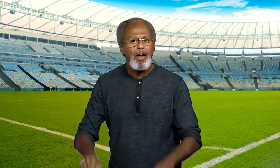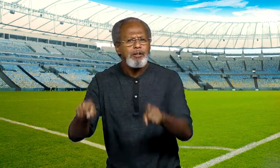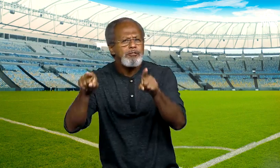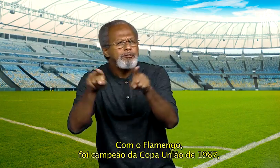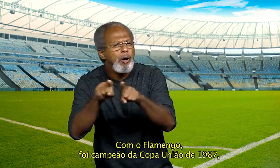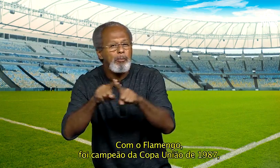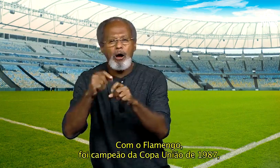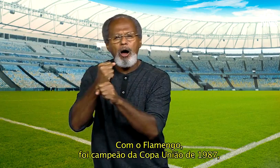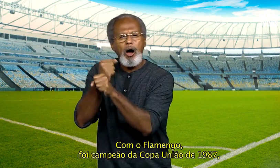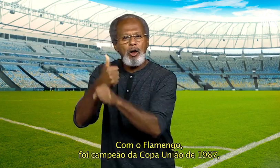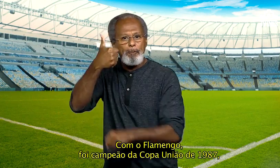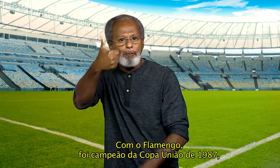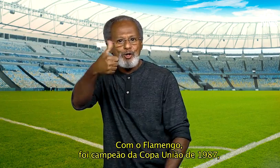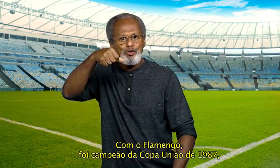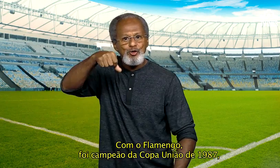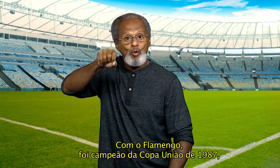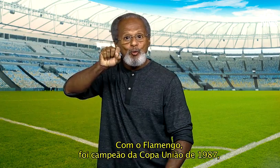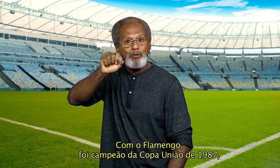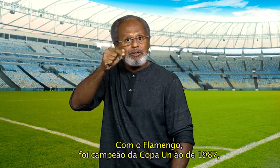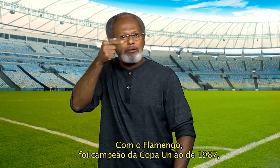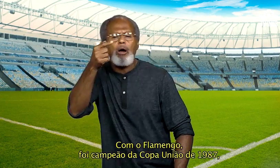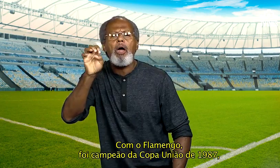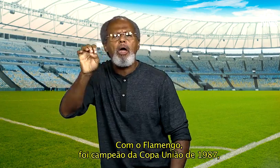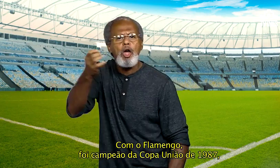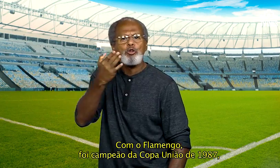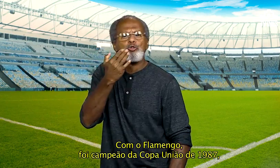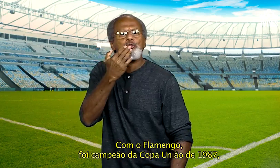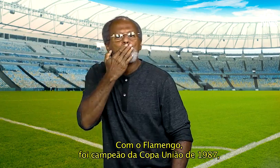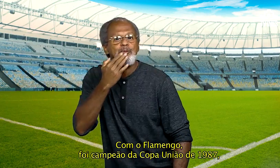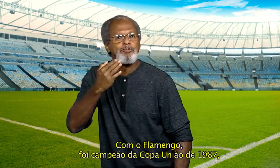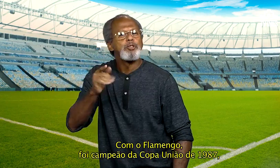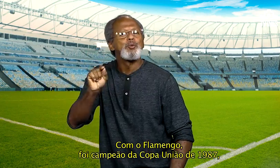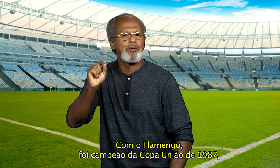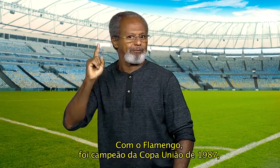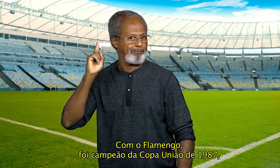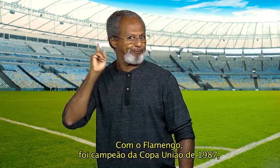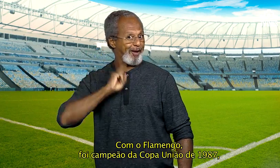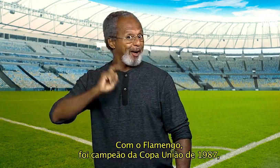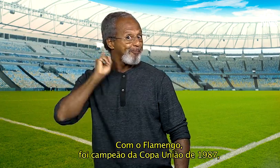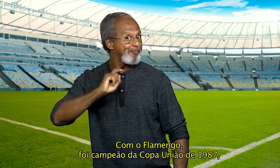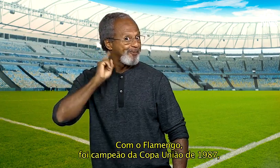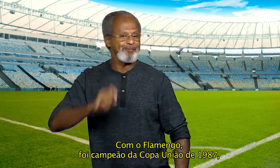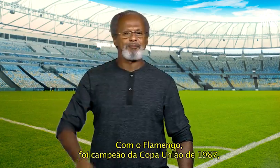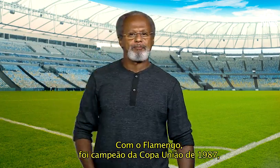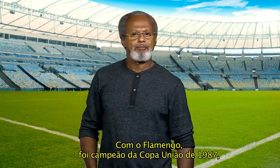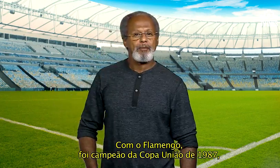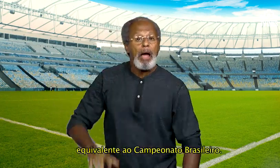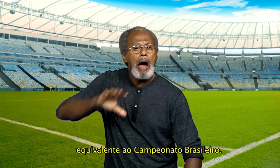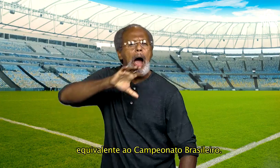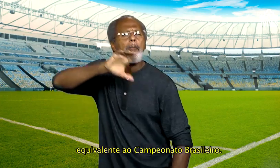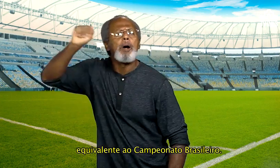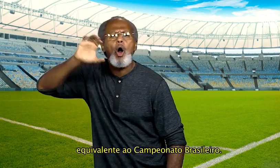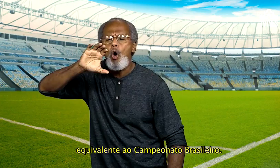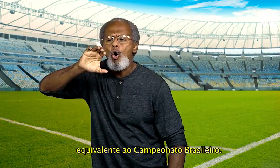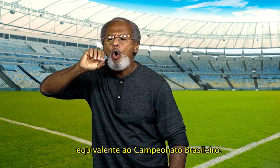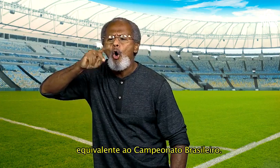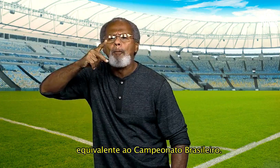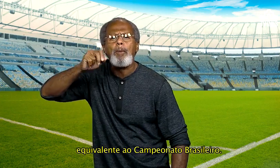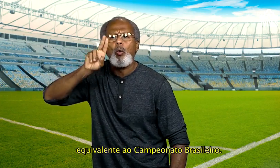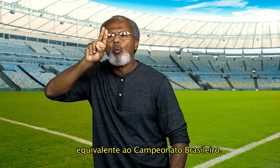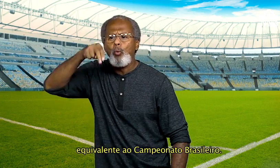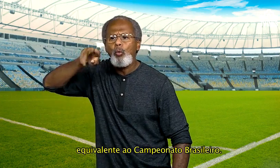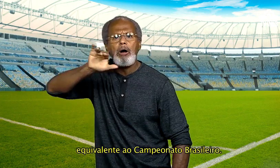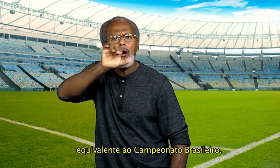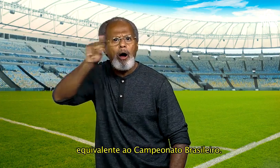Com o Flamengo, foi campeão da Copa União de 1987, equivalente ao